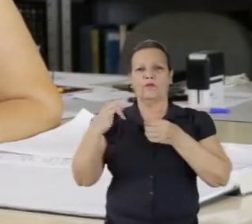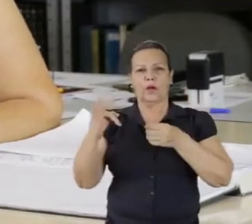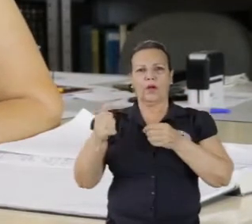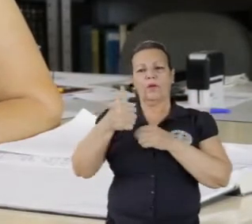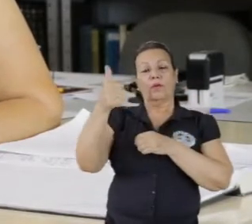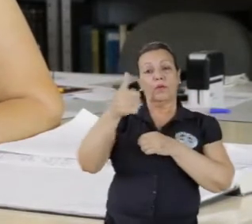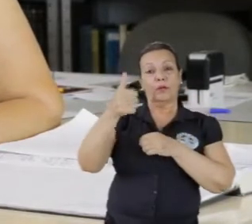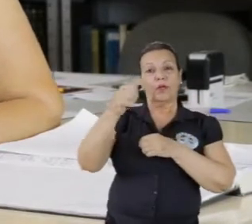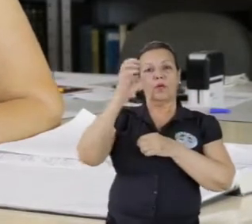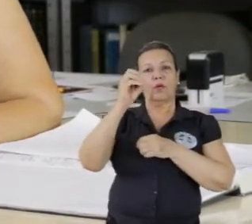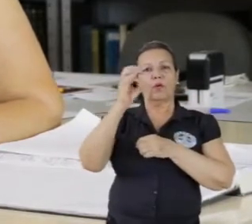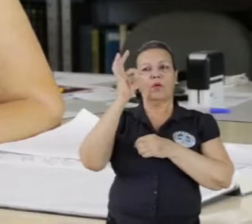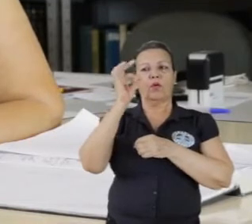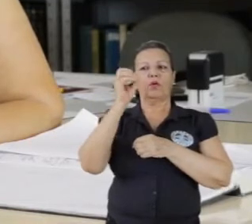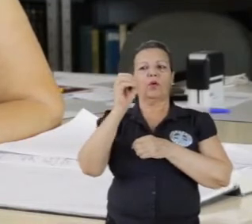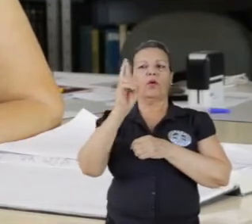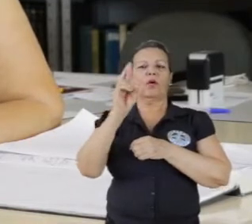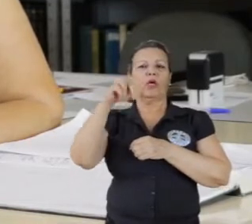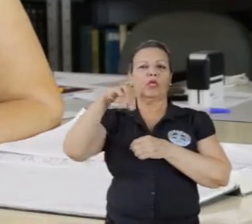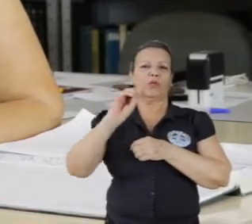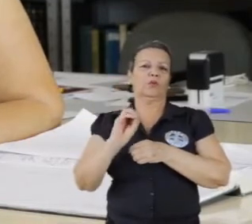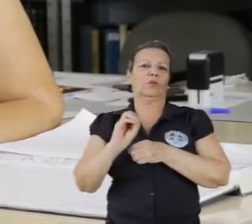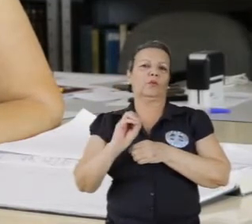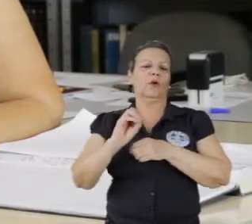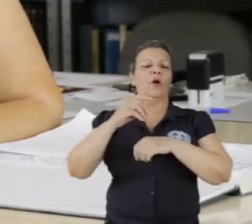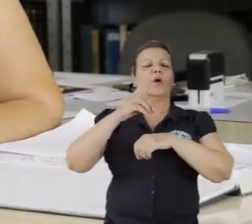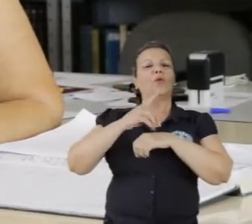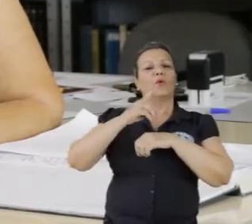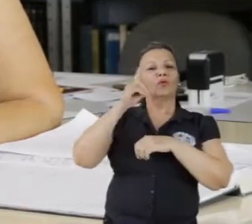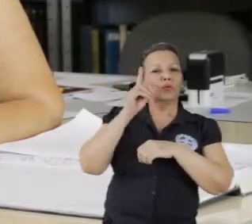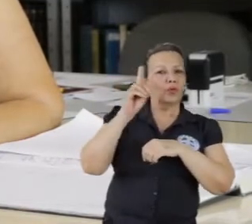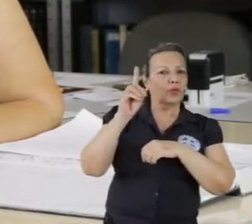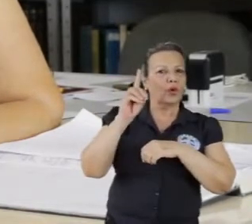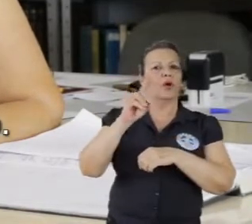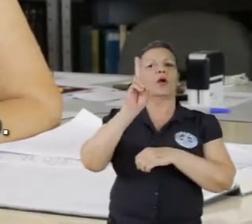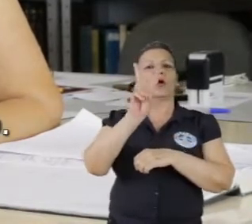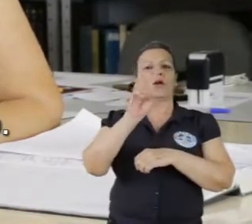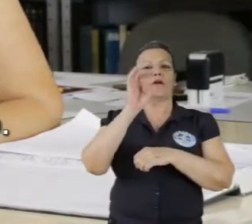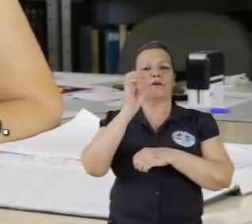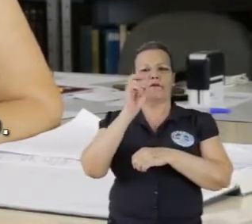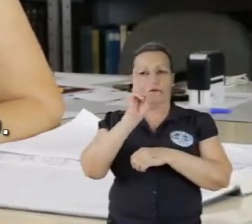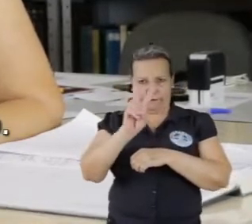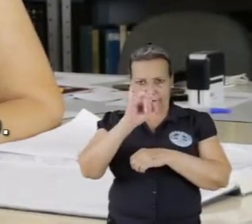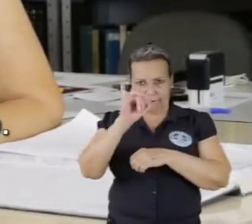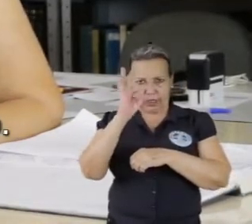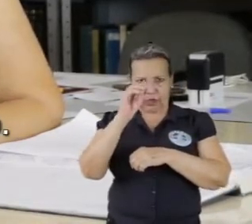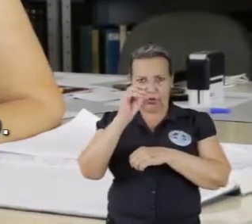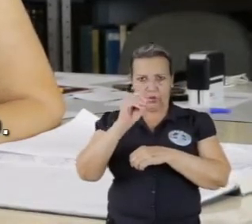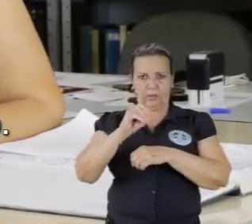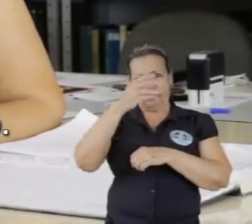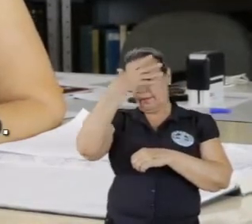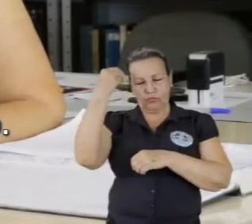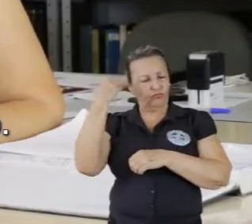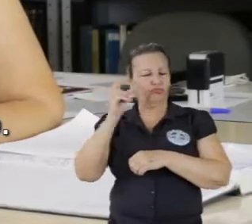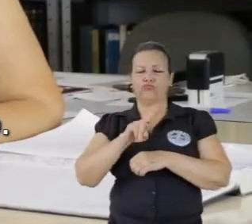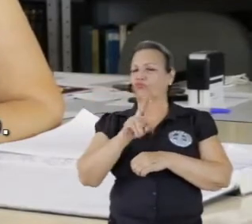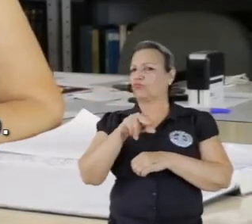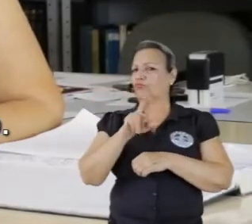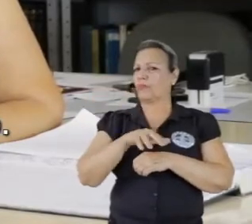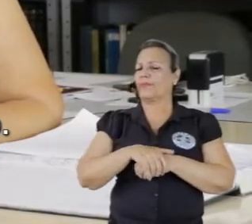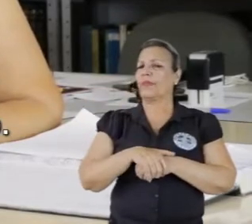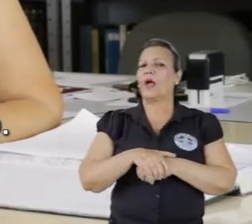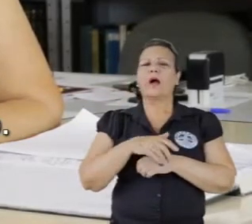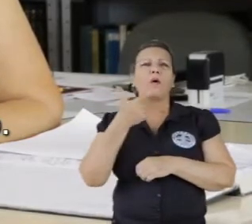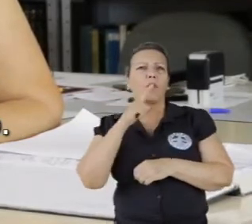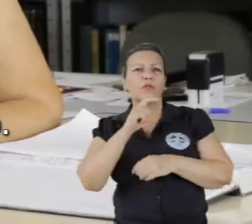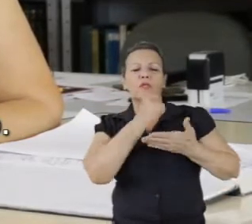Franca o primeiro otorrino, Dr. Vitor Maniglia, eu não esqueço. Conseguiu trazer